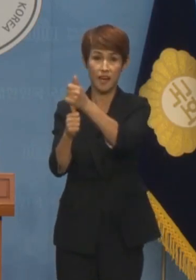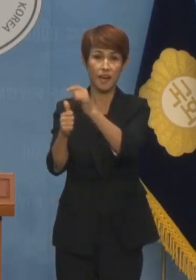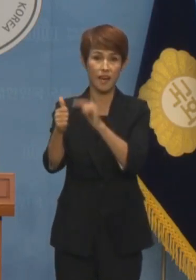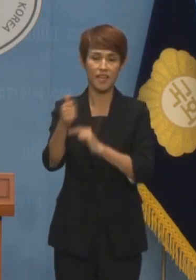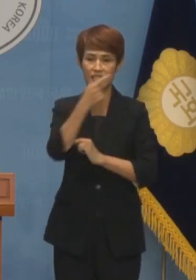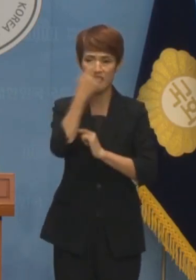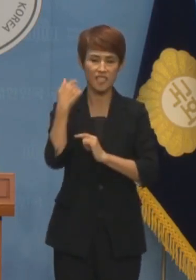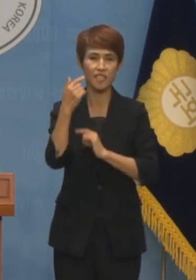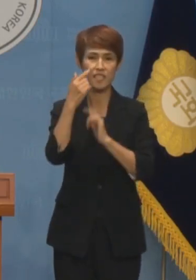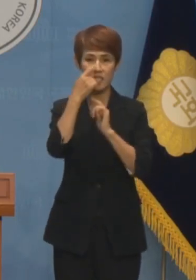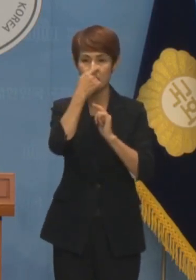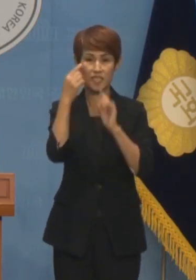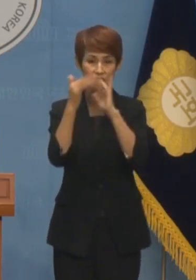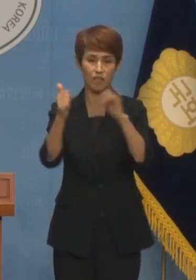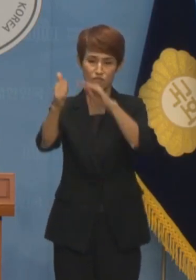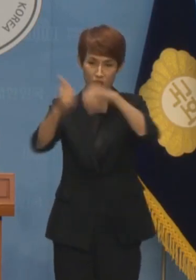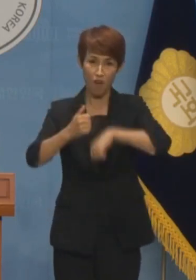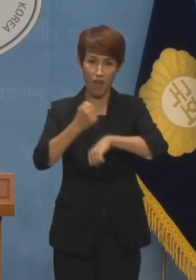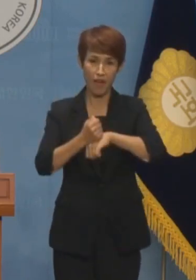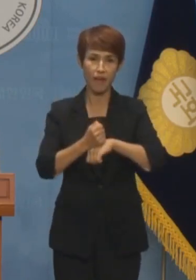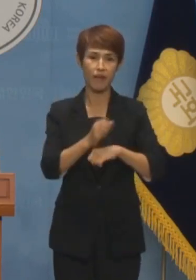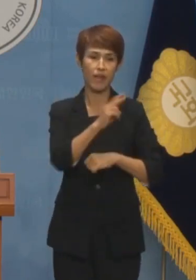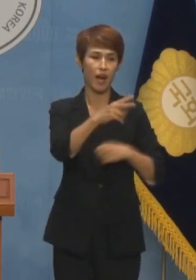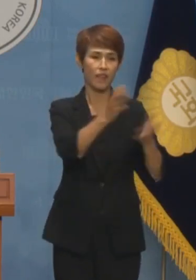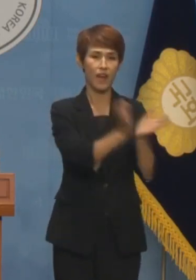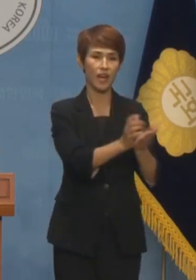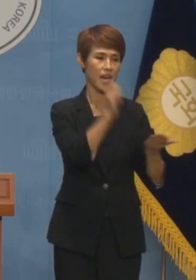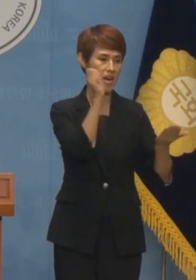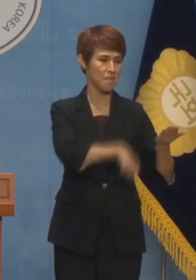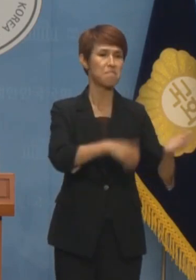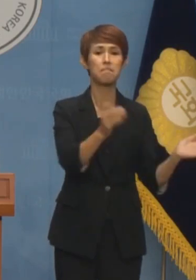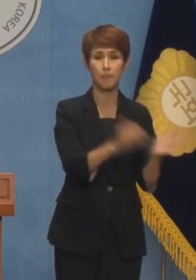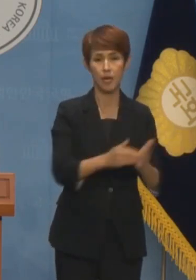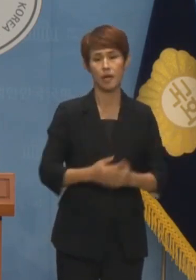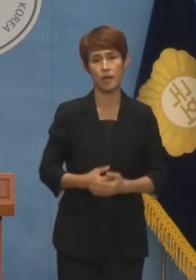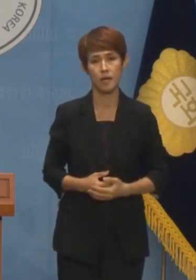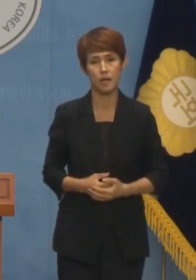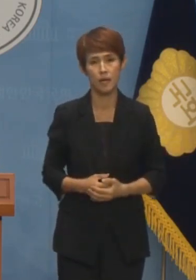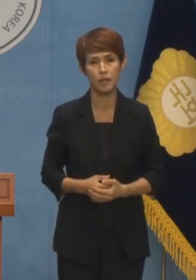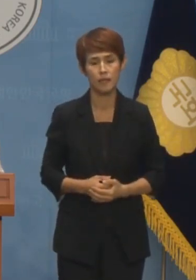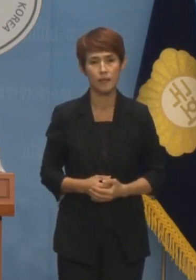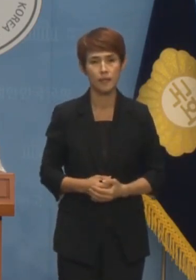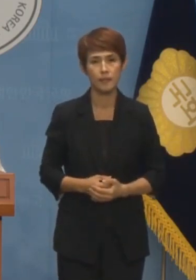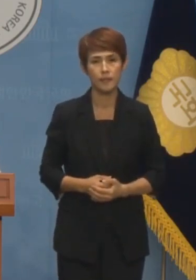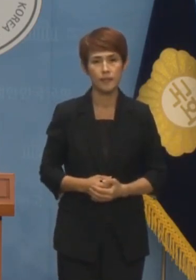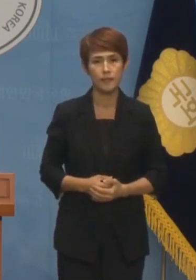증인 채택을 야당 단독으로 의결해 버렸습니다.